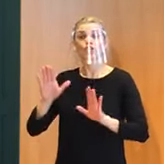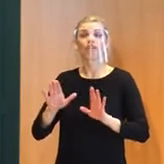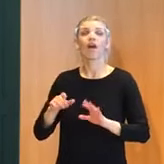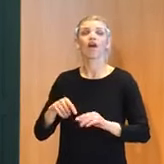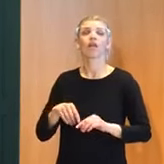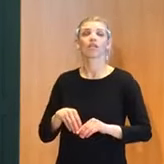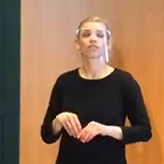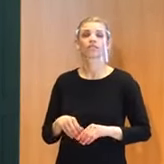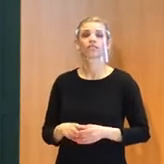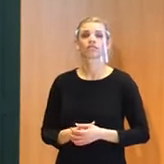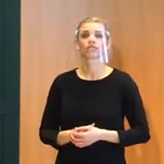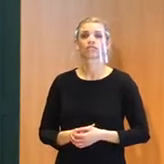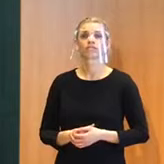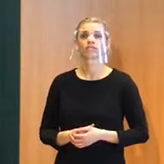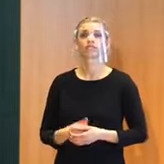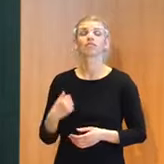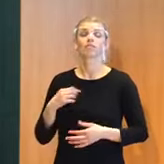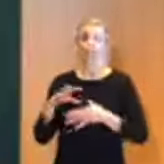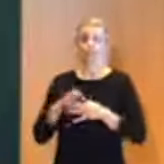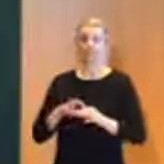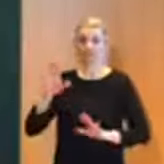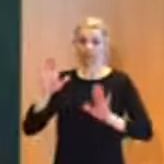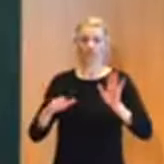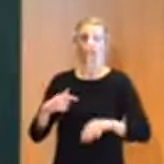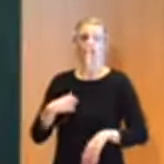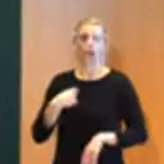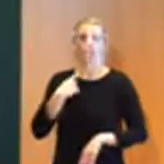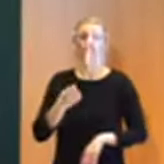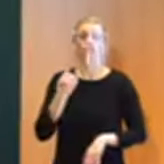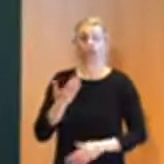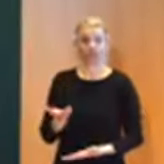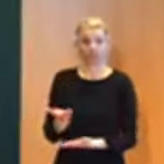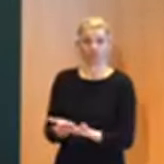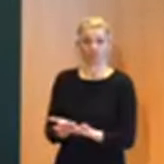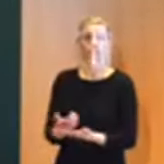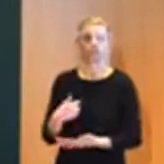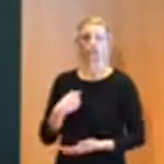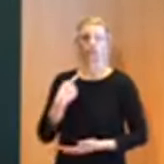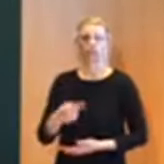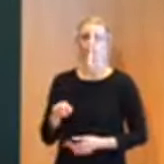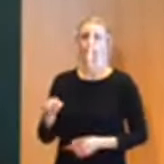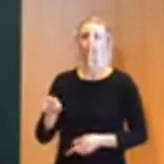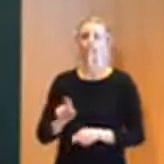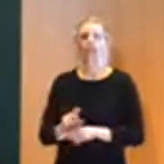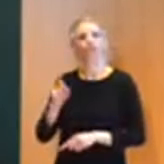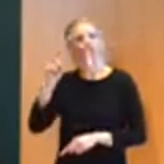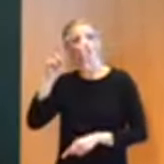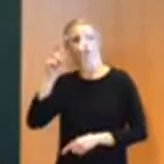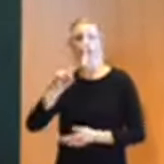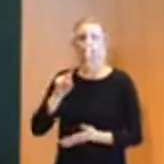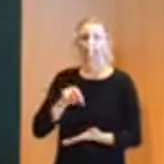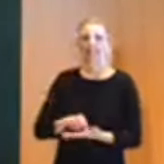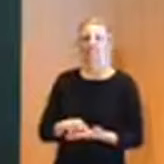O konkrétnych hlasovaniach vám povieme, keď budú na stole položené tieto otázky za príliš hypotetické.